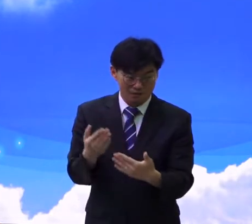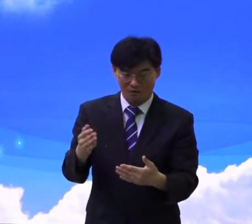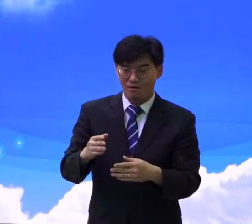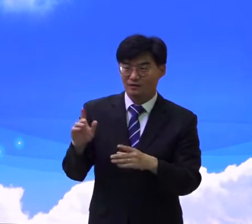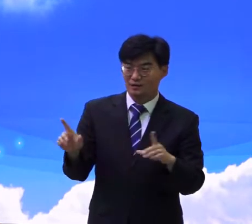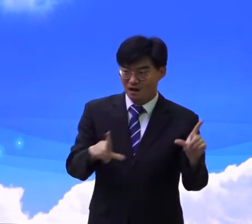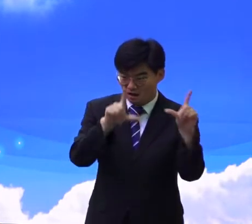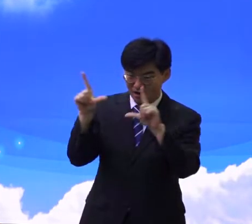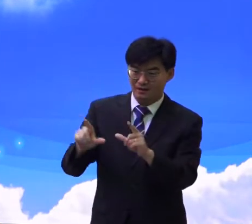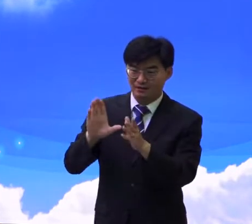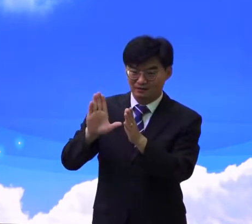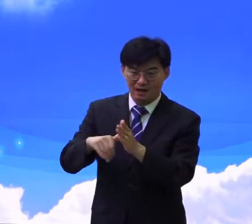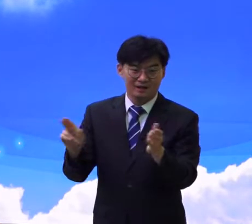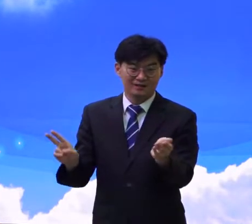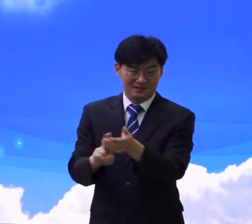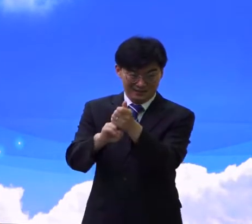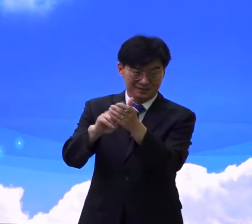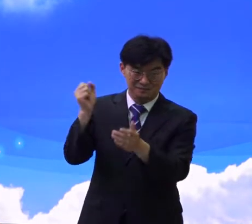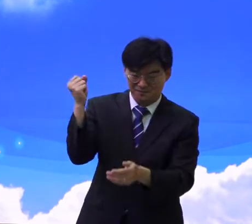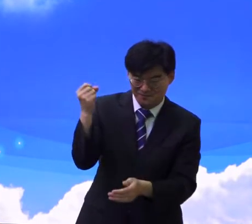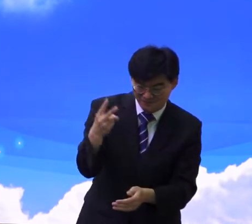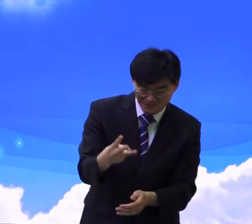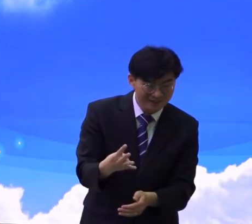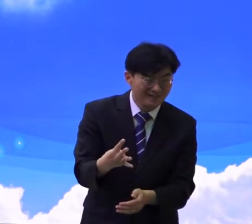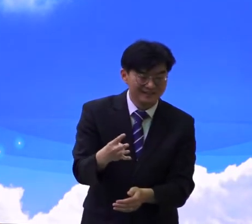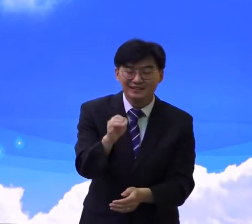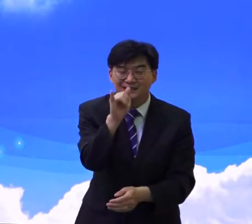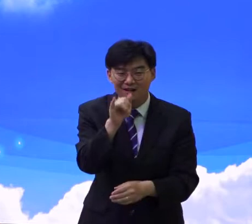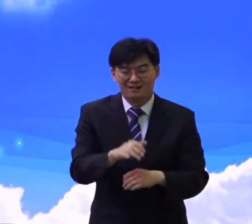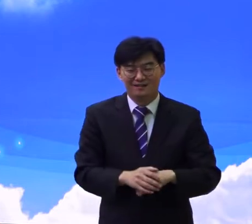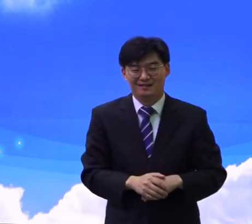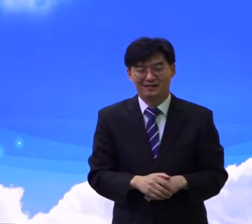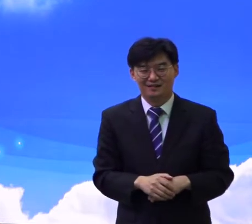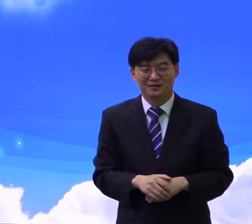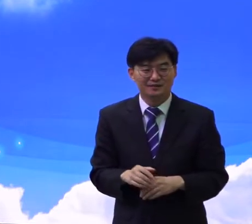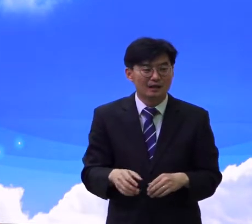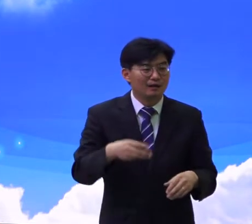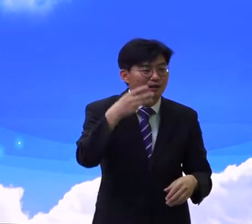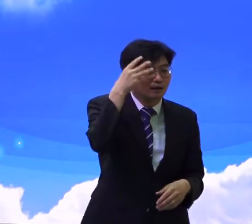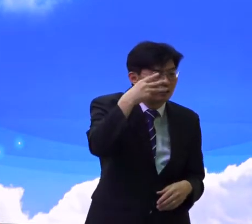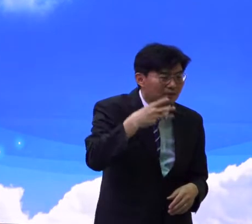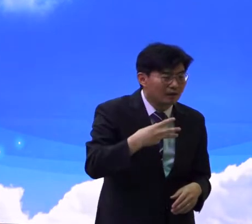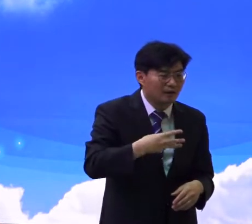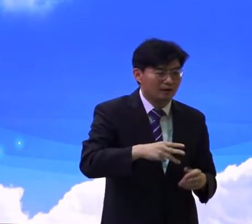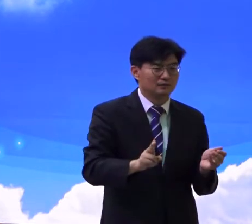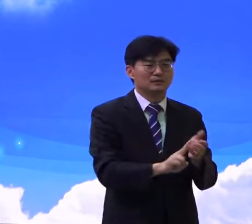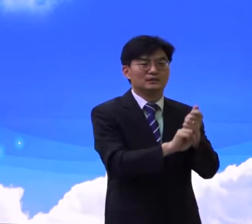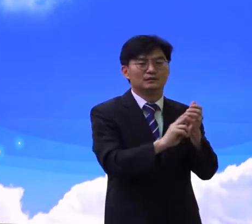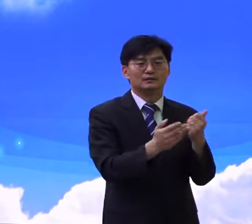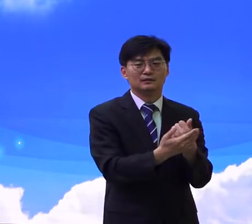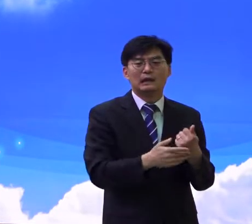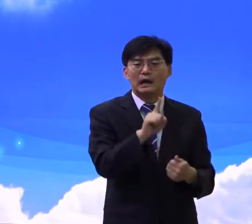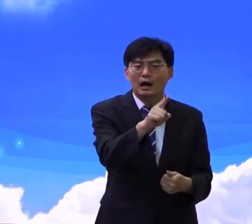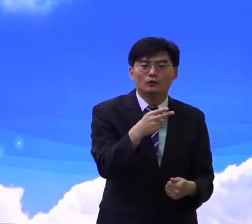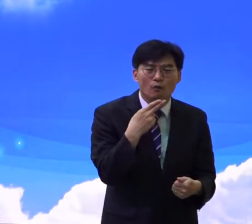수많은 기적들이 있었고, 그래서 그 기적들 속에서 그들의 예언 사역들을